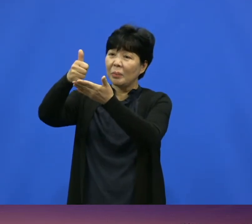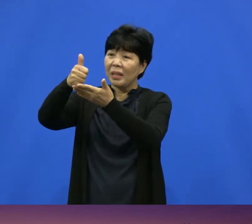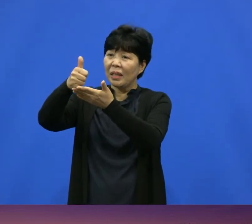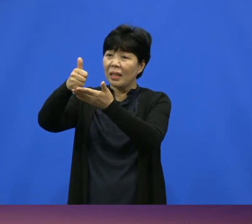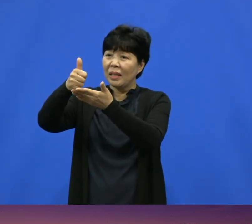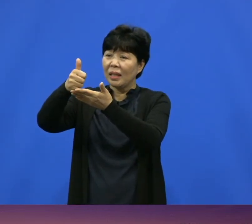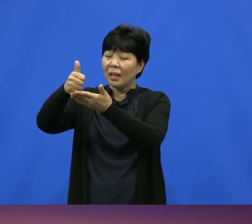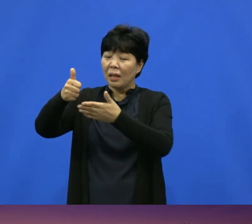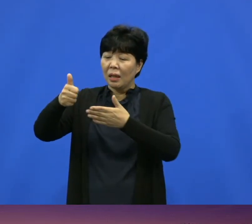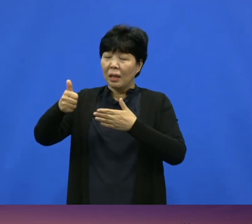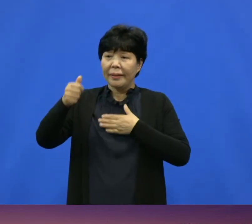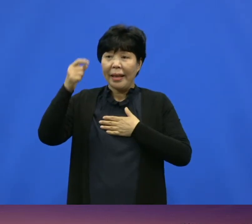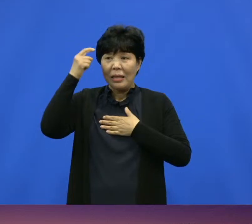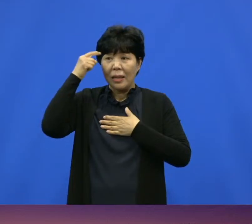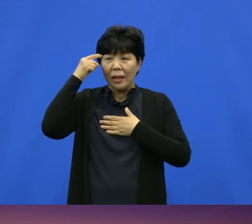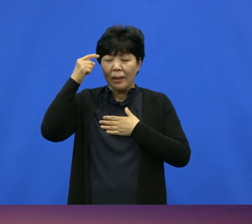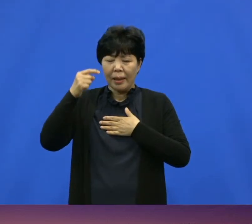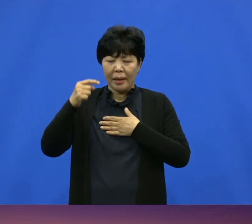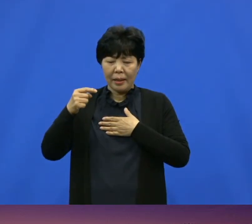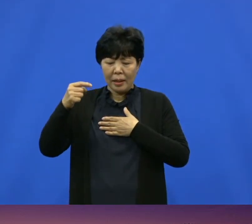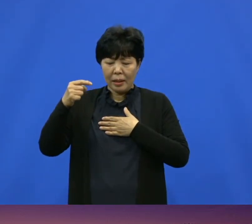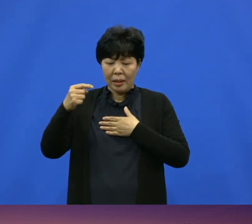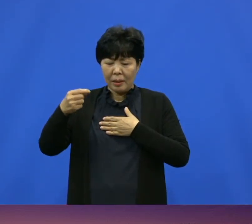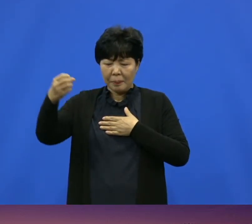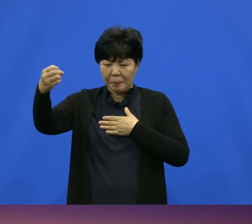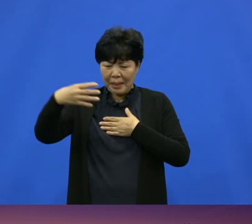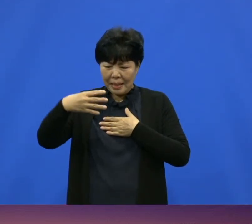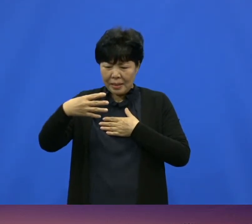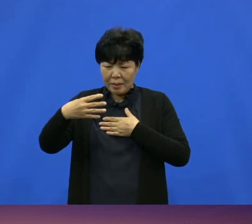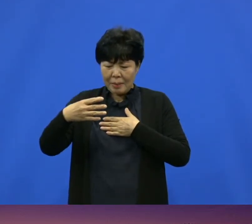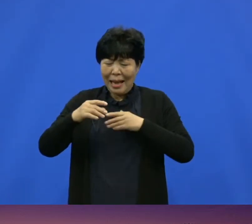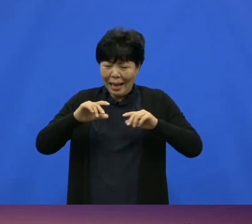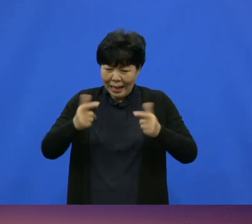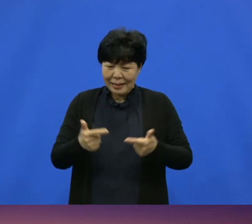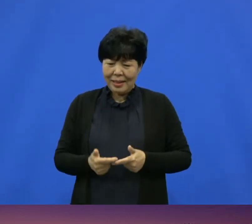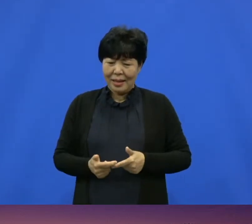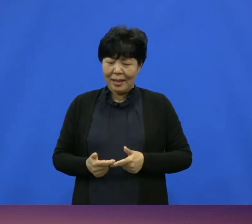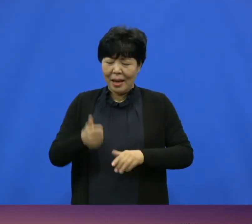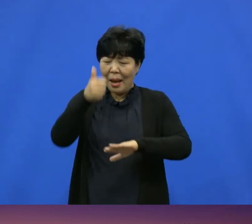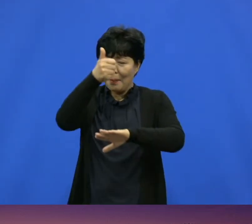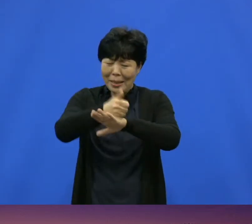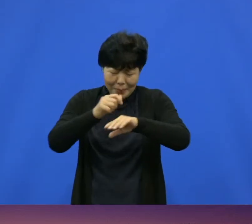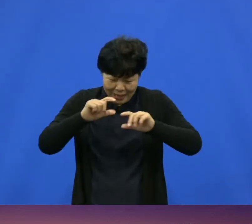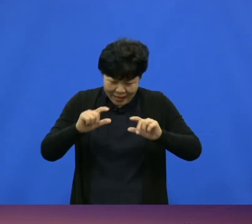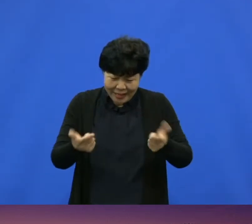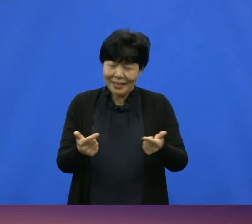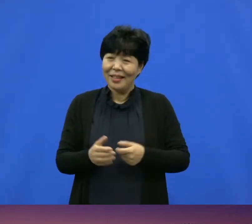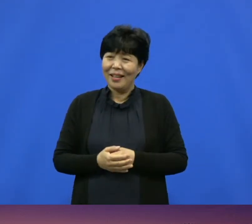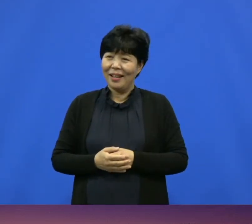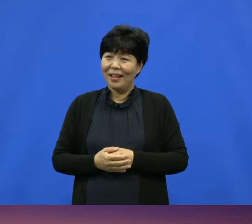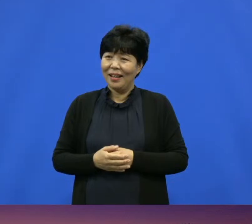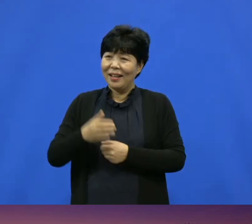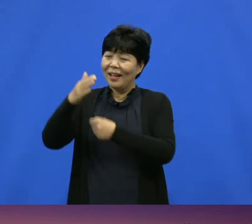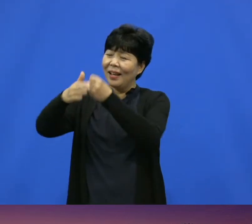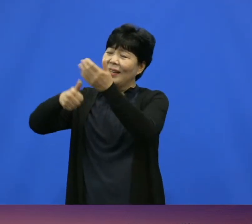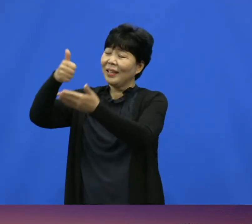속에 아니야, 끝이 아니야. 내가 너와 함께하고 있다.